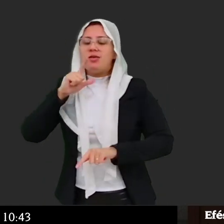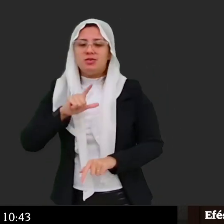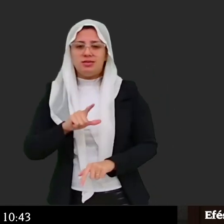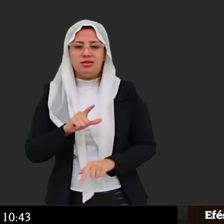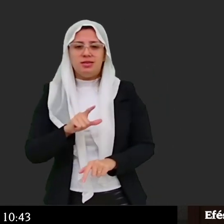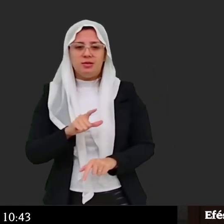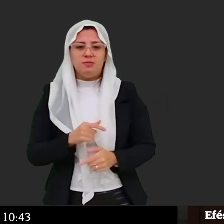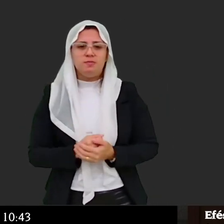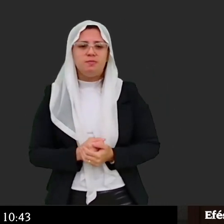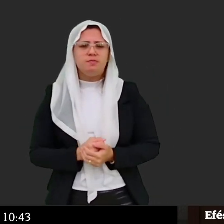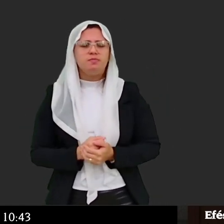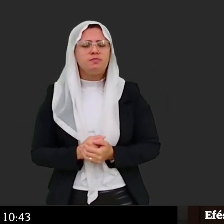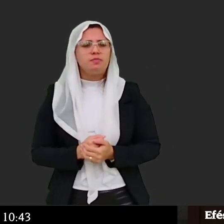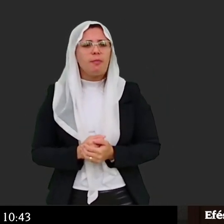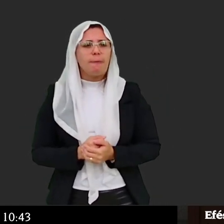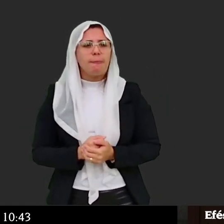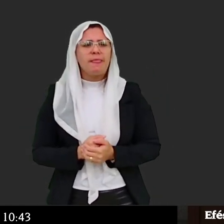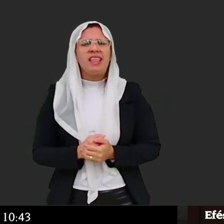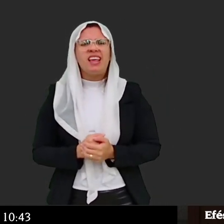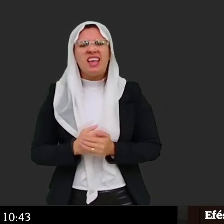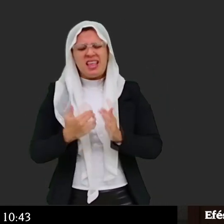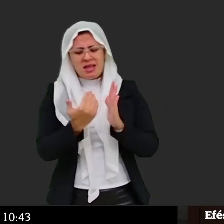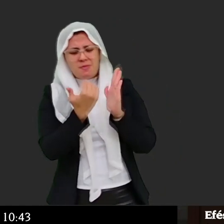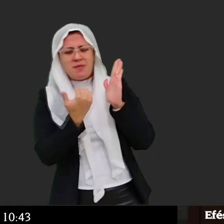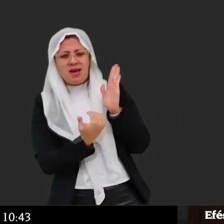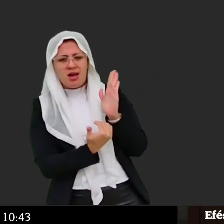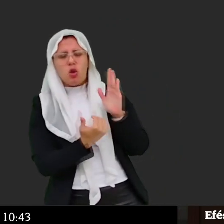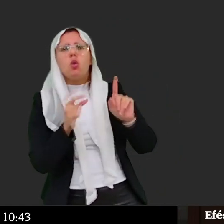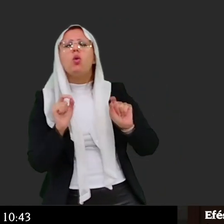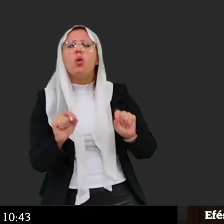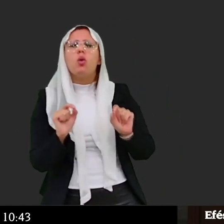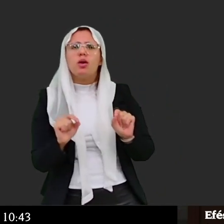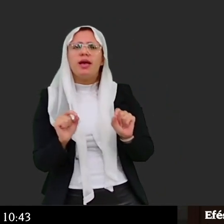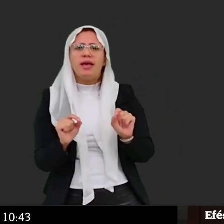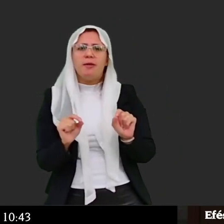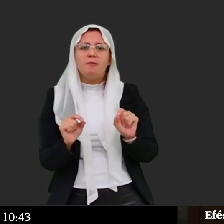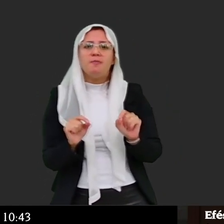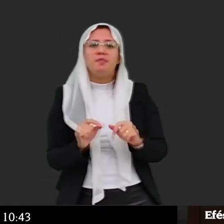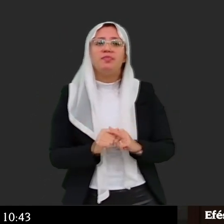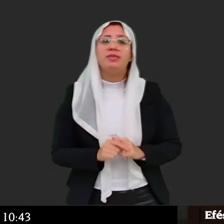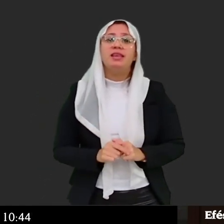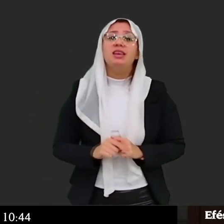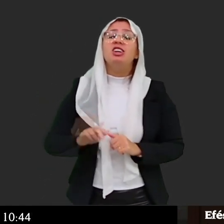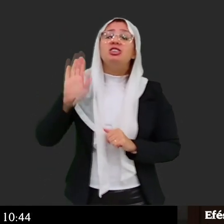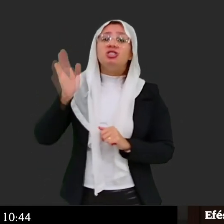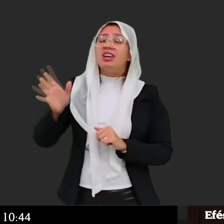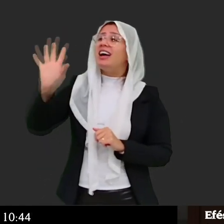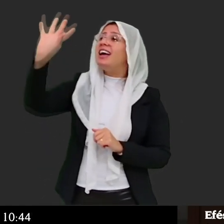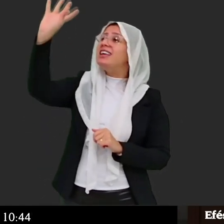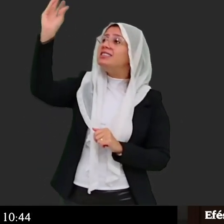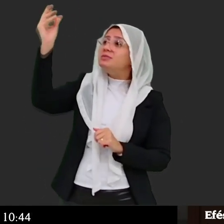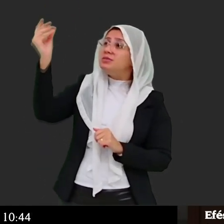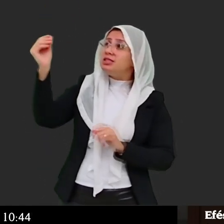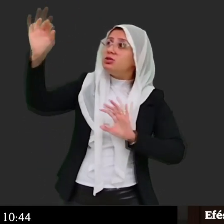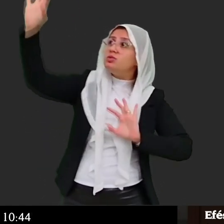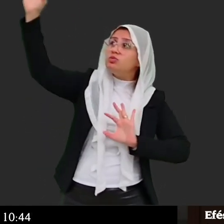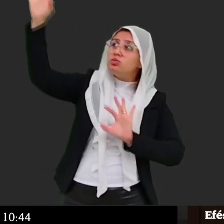E depois, procurando então guardar a unidade do Espírito pelo vínculo da